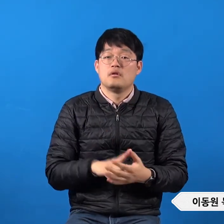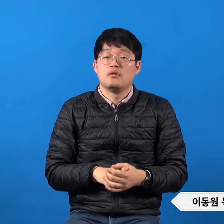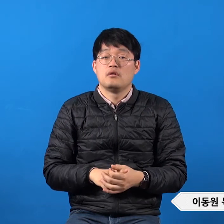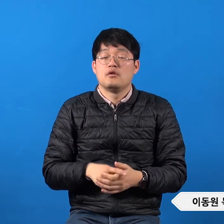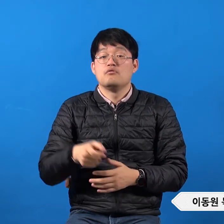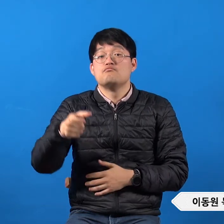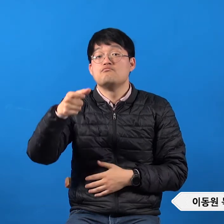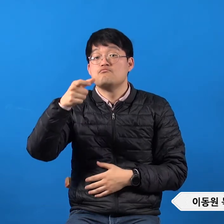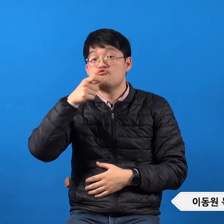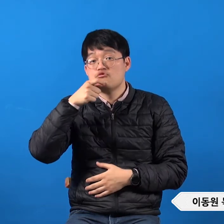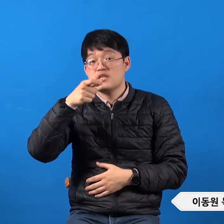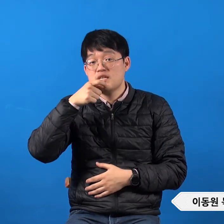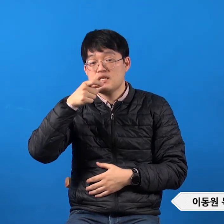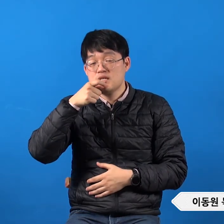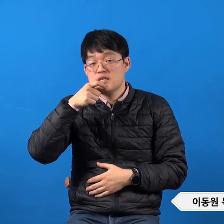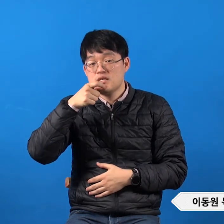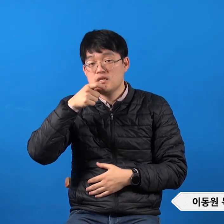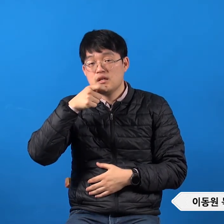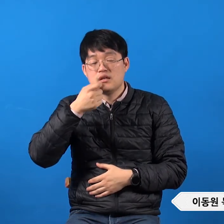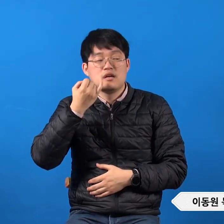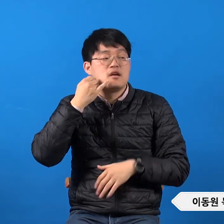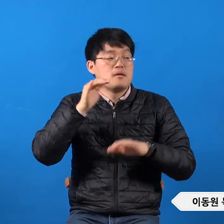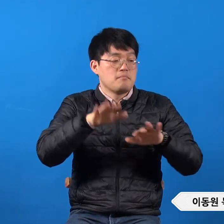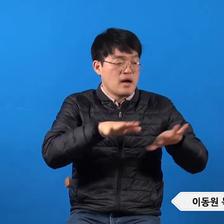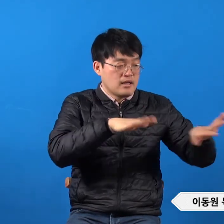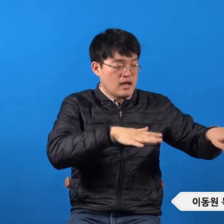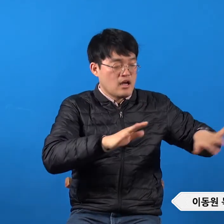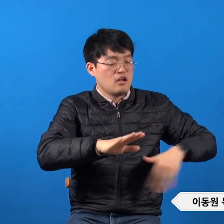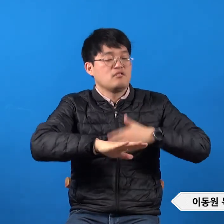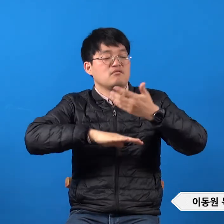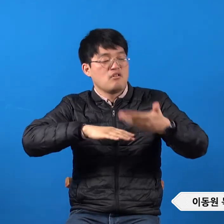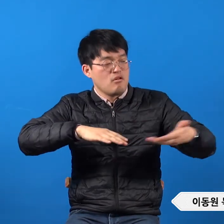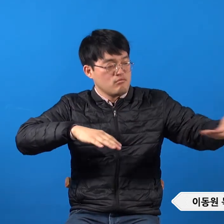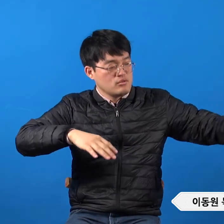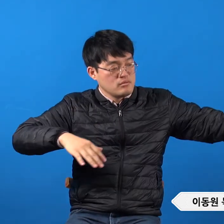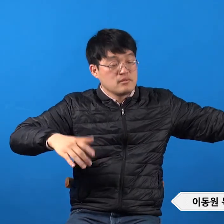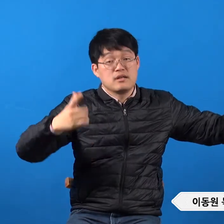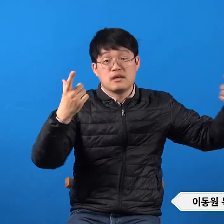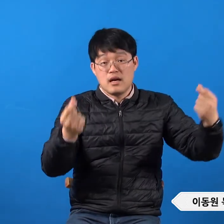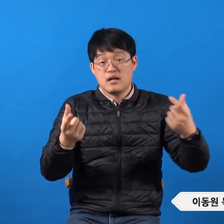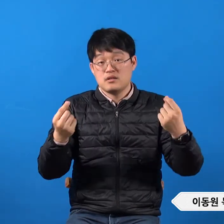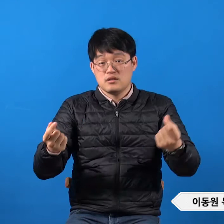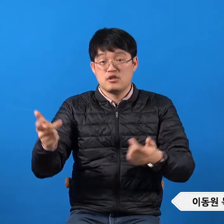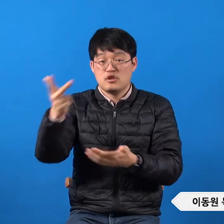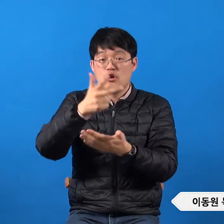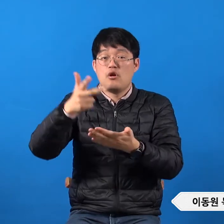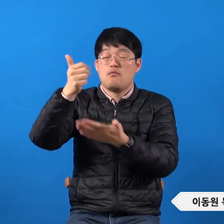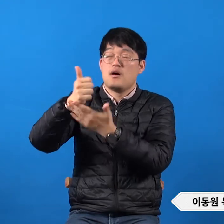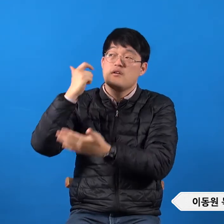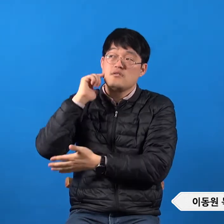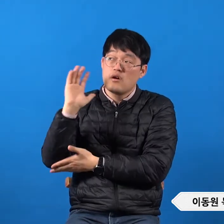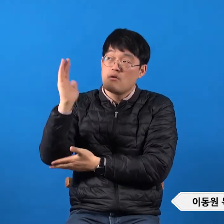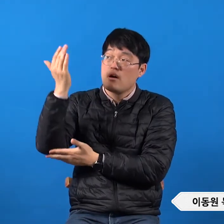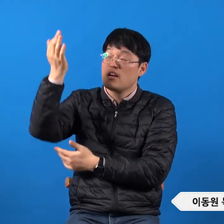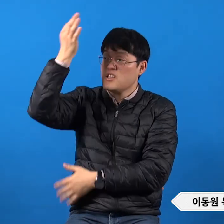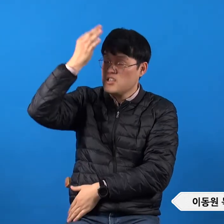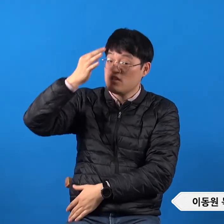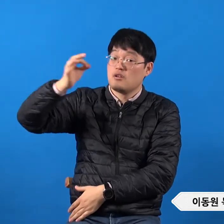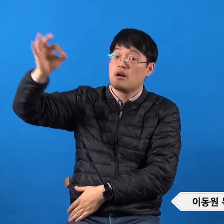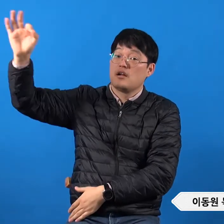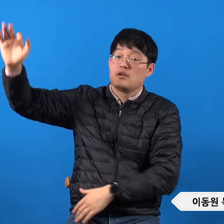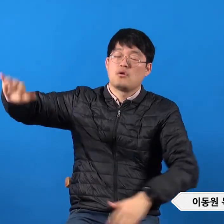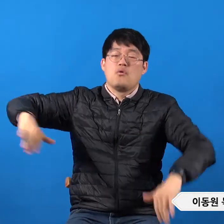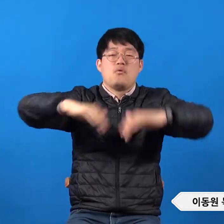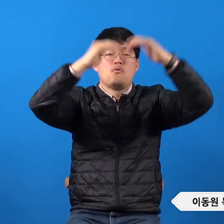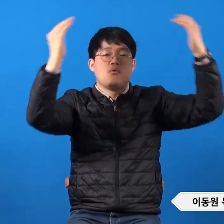어떻게 돼요? 물이 바다 덮음같이 여호와의 영광을 인정하는